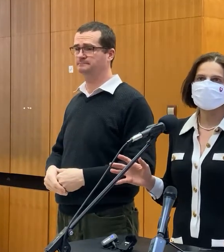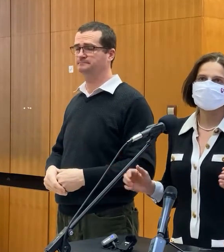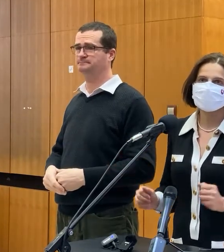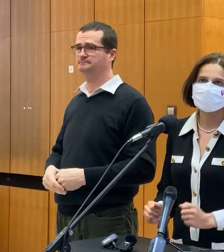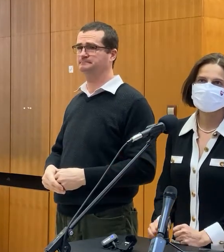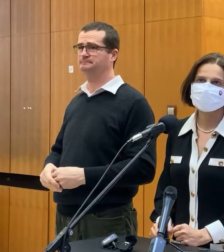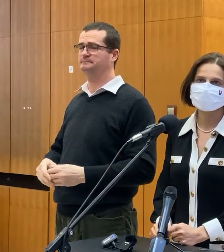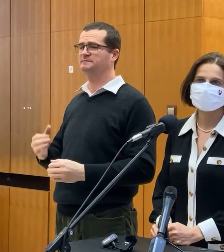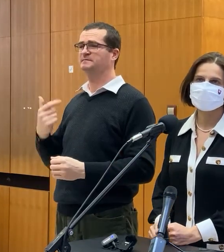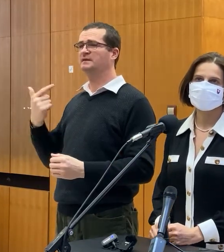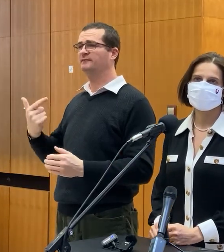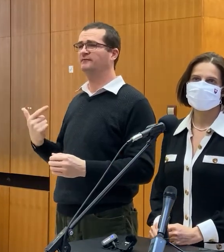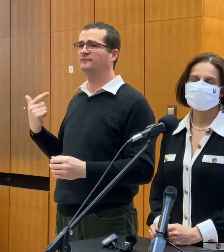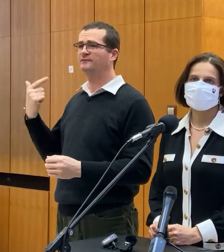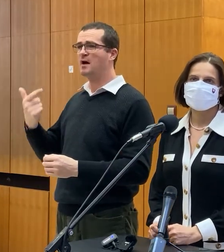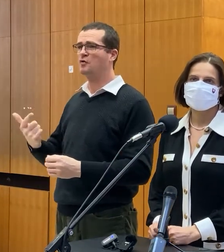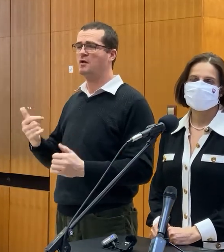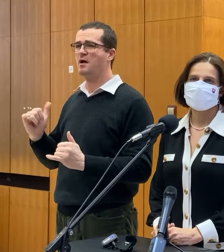Takže...